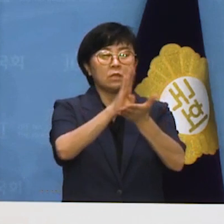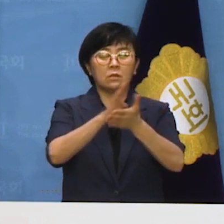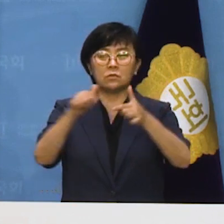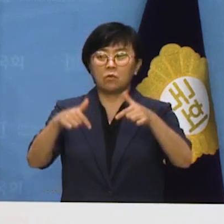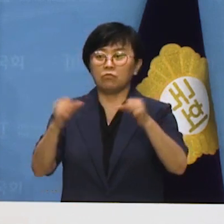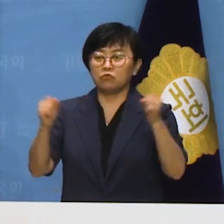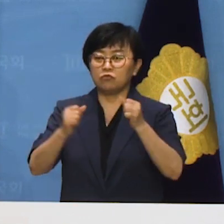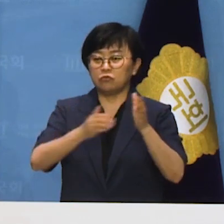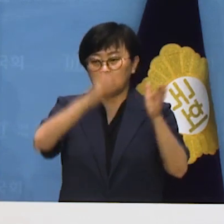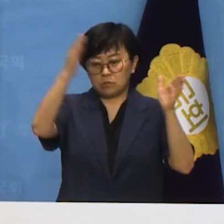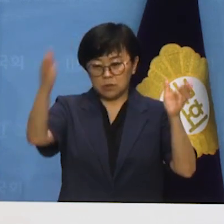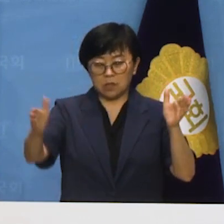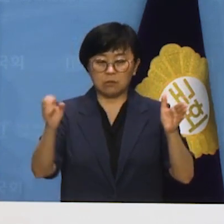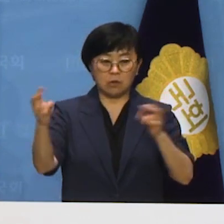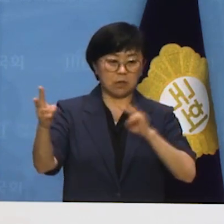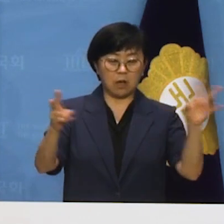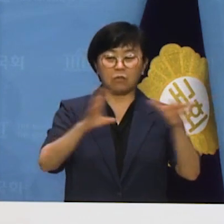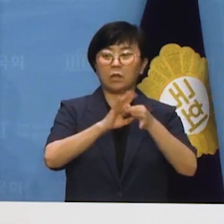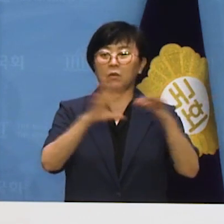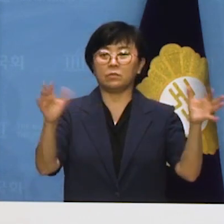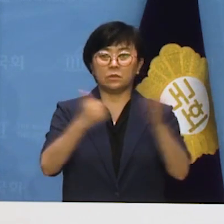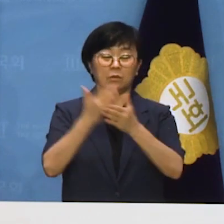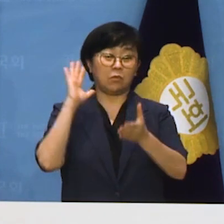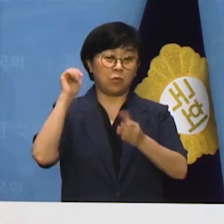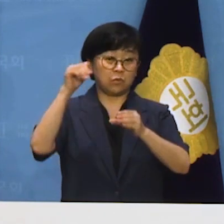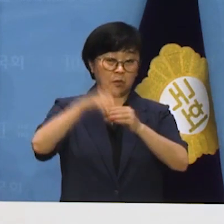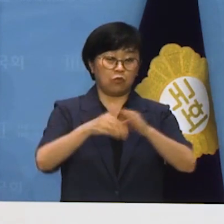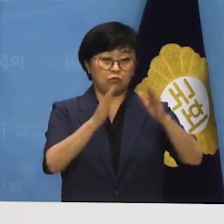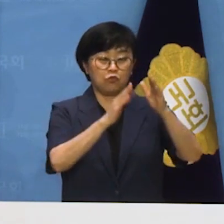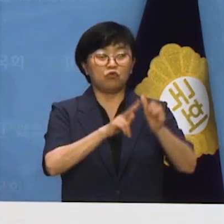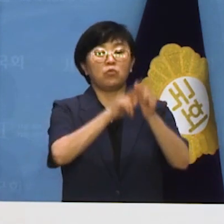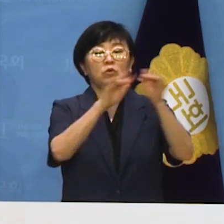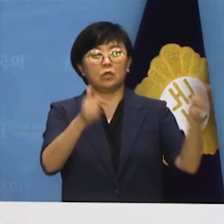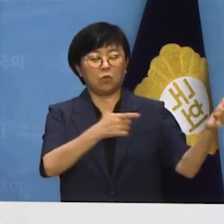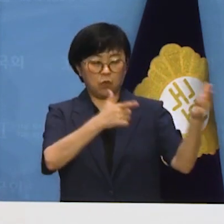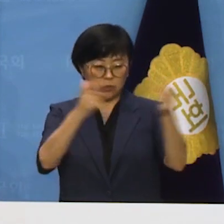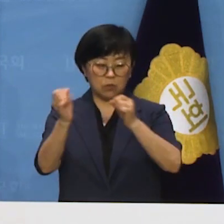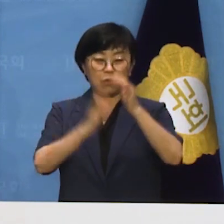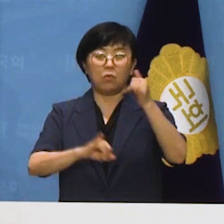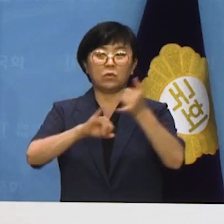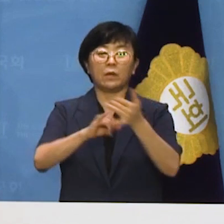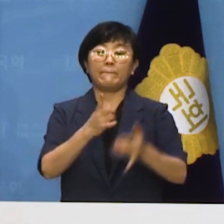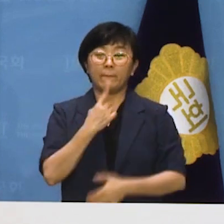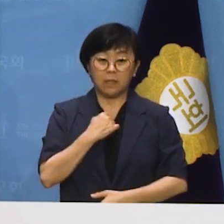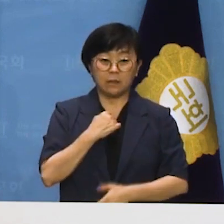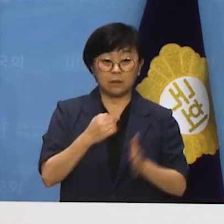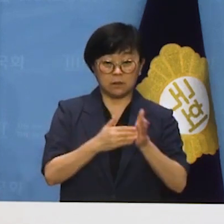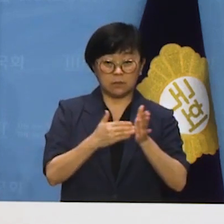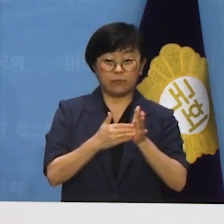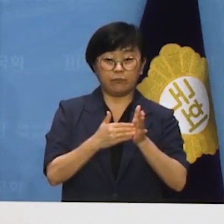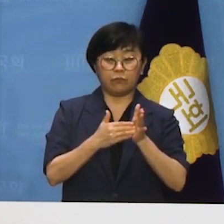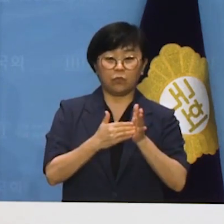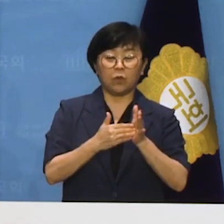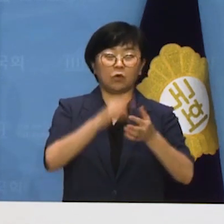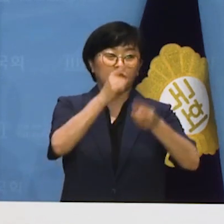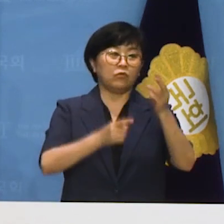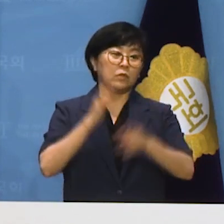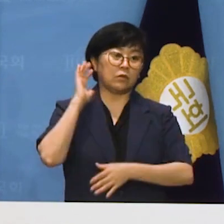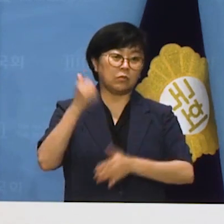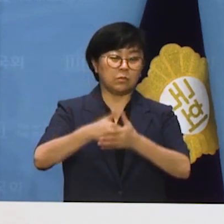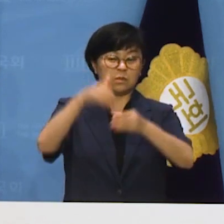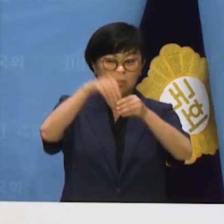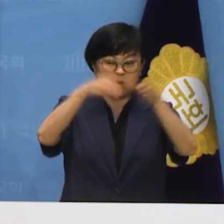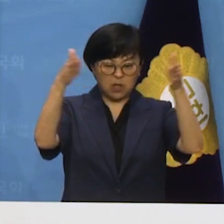연장은 여야를 떠나서 지난 대선에서 모든 후보들이 공통으로 광약했던 바가 있습니다 윤석열 대통령